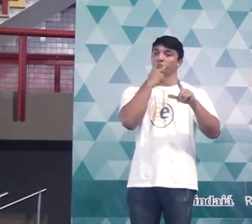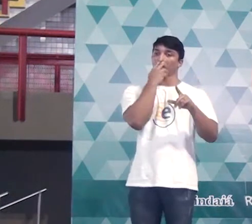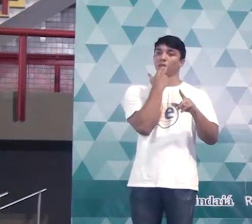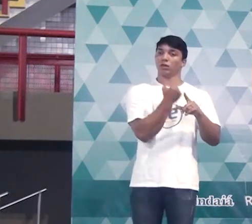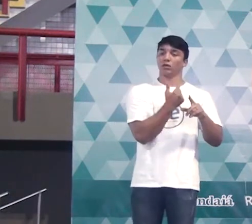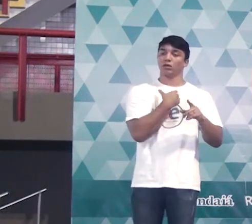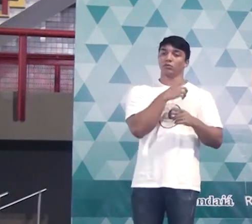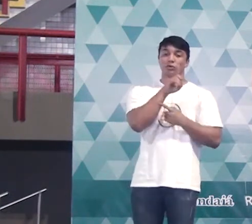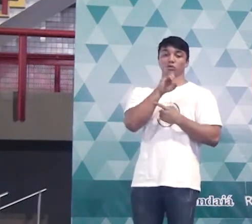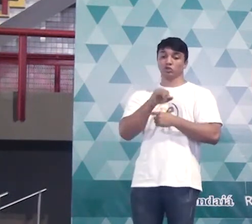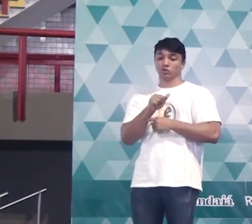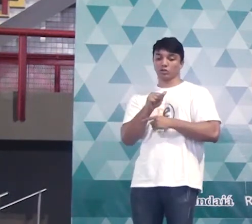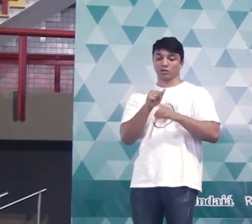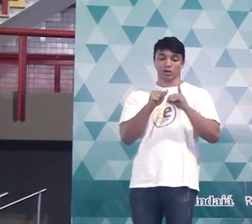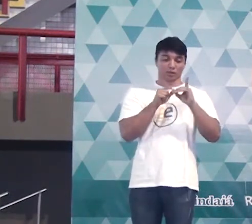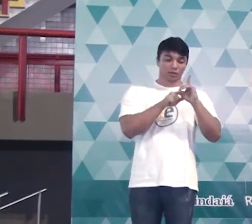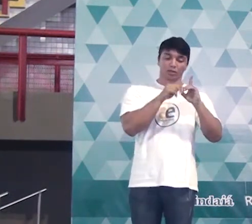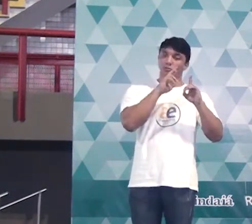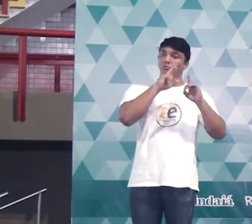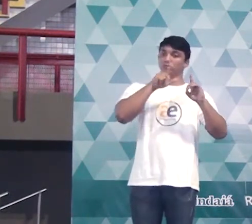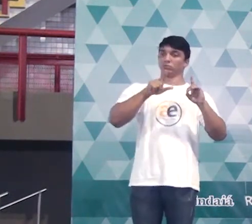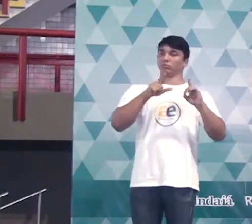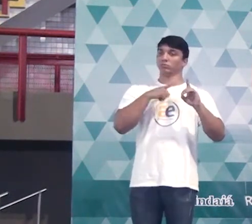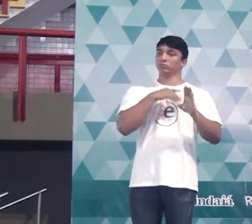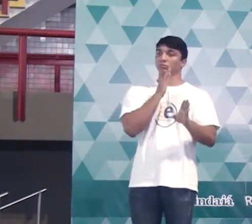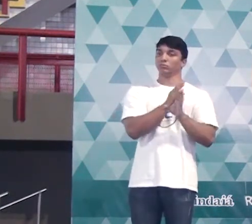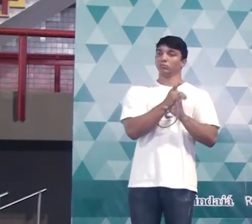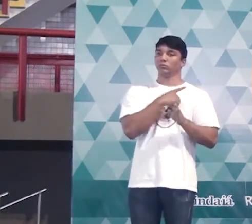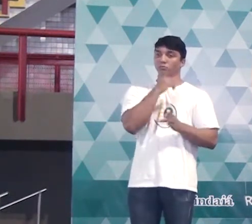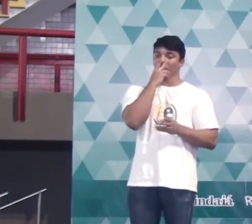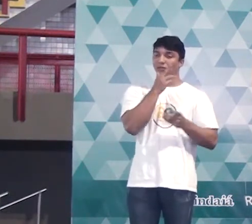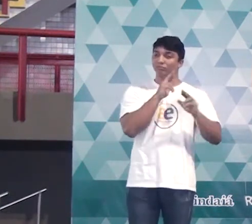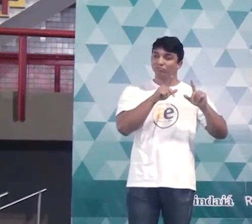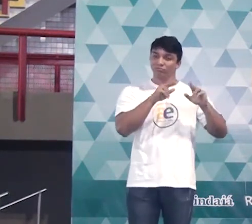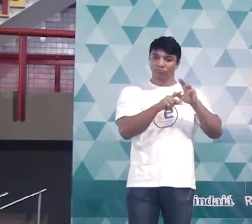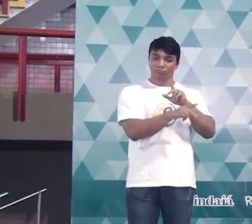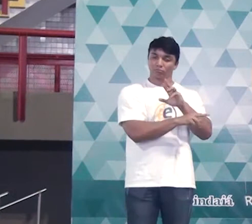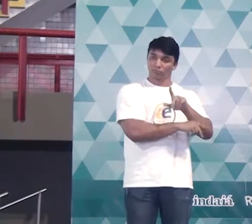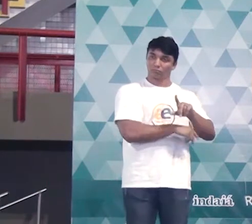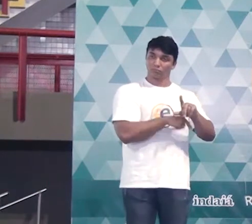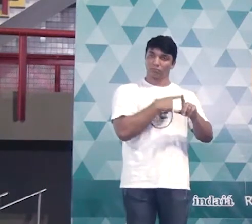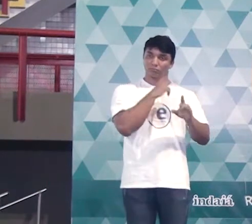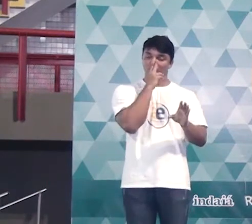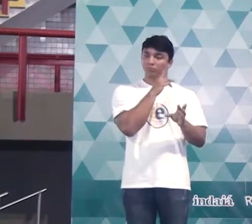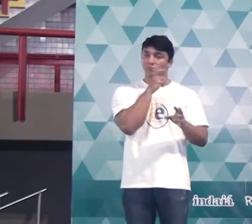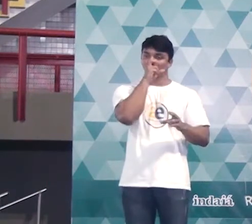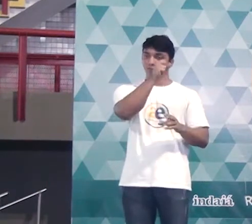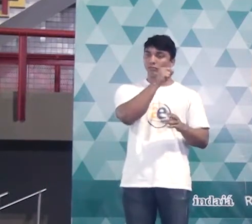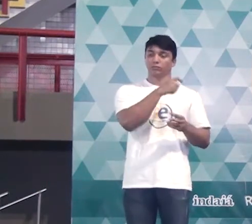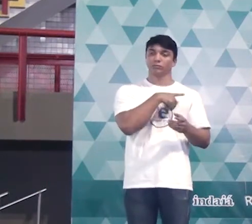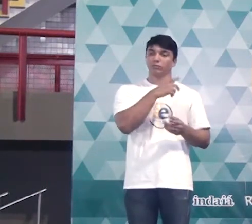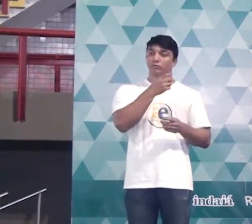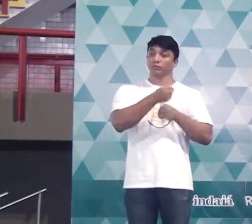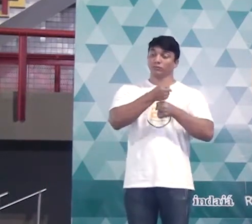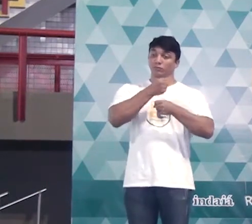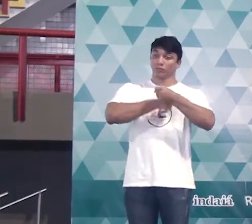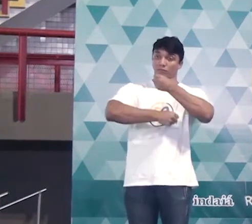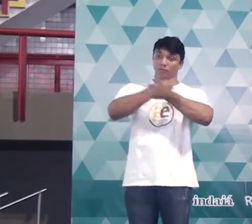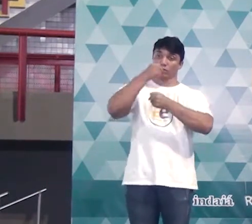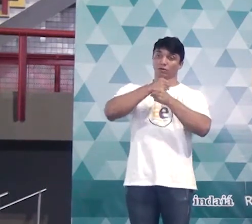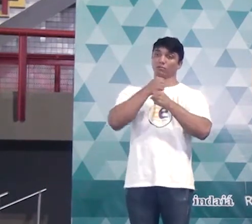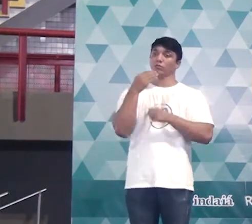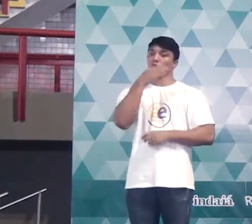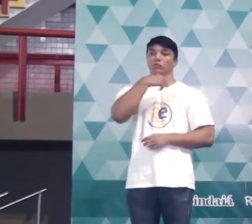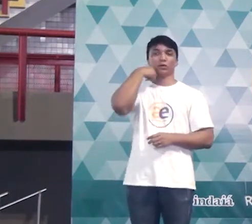é dia, é dia, evidentemente. Ano passado eu fui dar um aulão parecido com esse